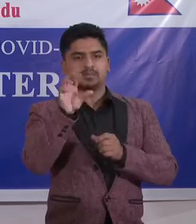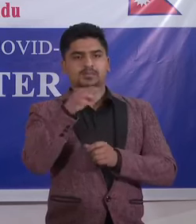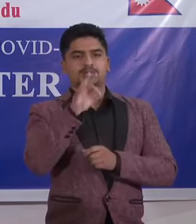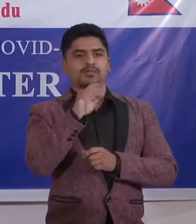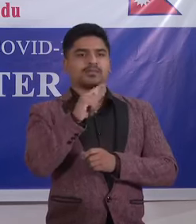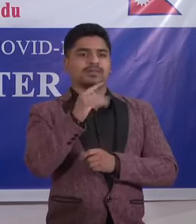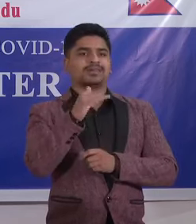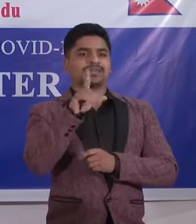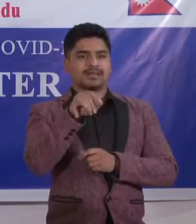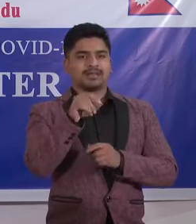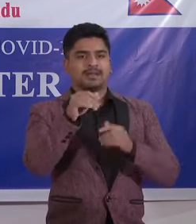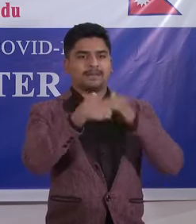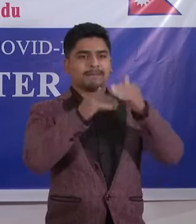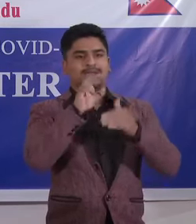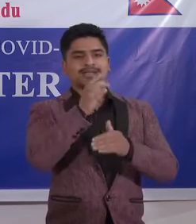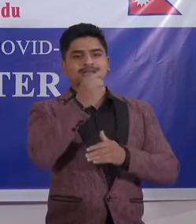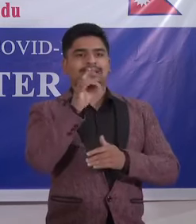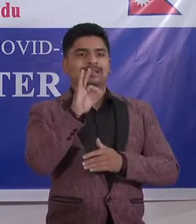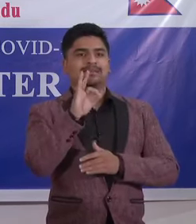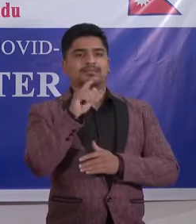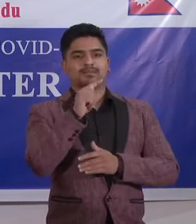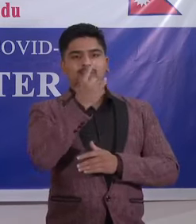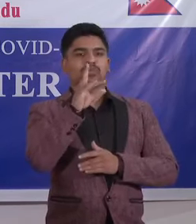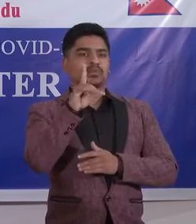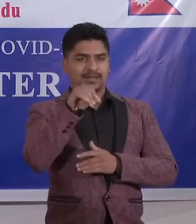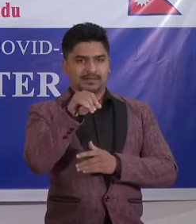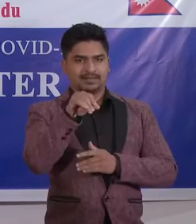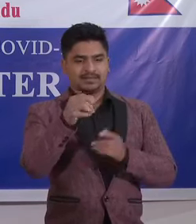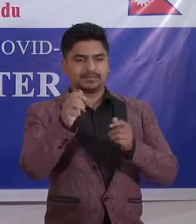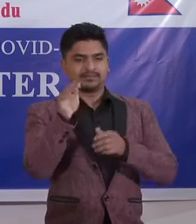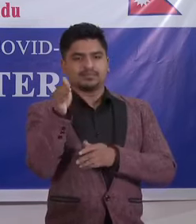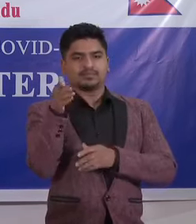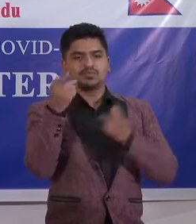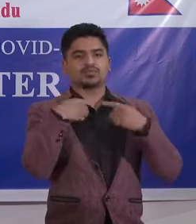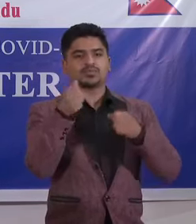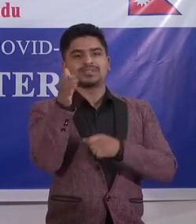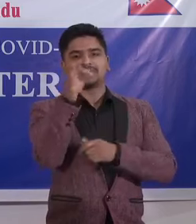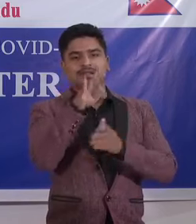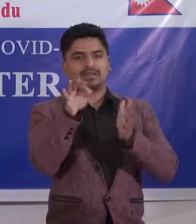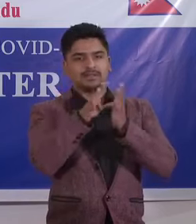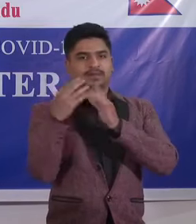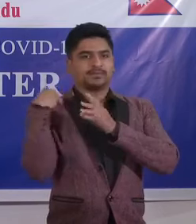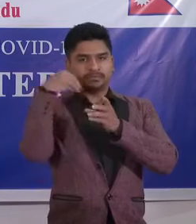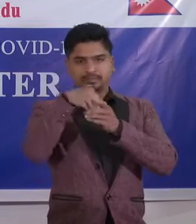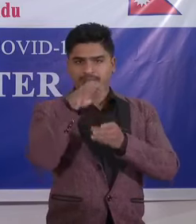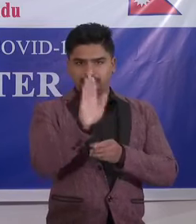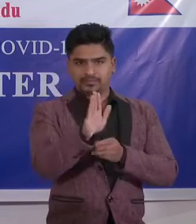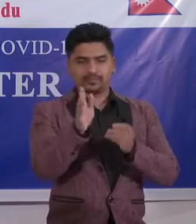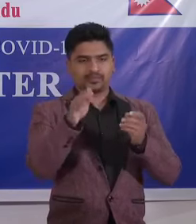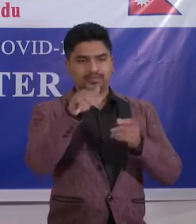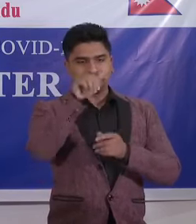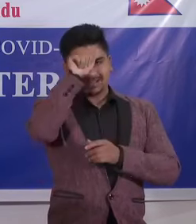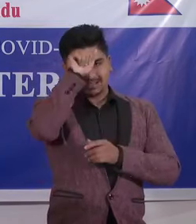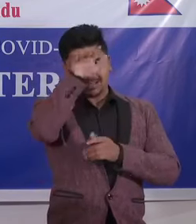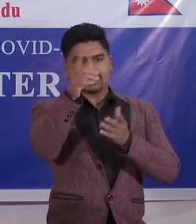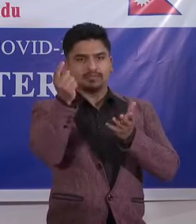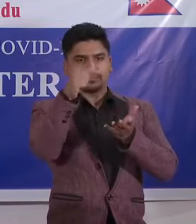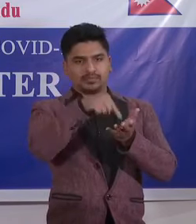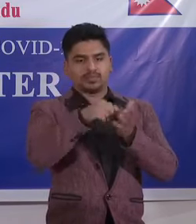टॉक्टर बिकास्टेकोटा स्वास्थेत थाजन सुंख्या मलत्रालेको तरफाट पुष्थित भायकोछु। अपडेट मैले शुरुमा